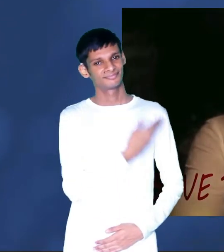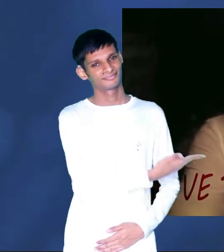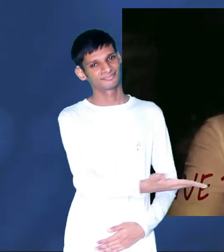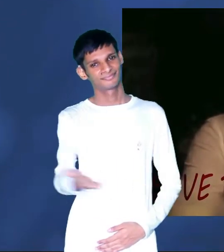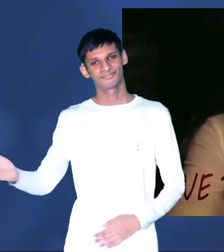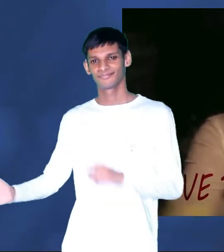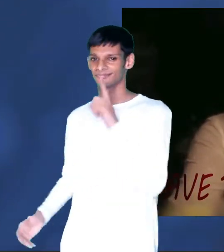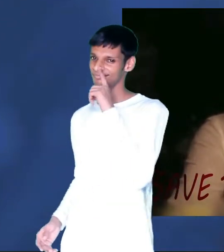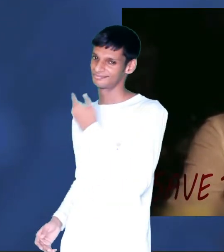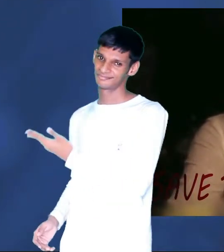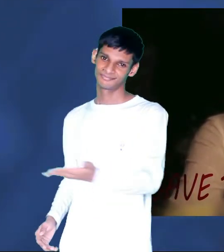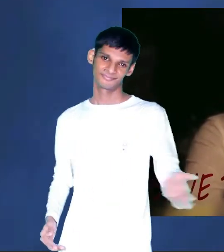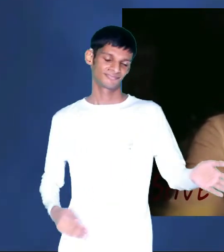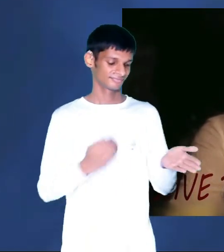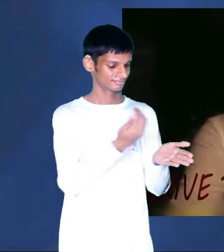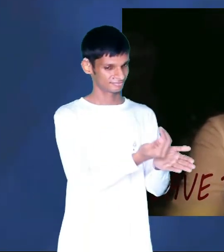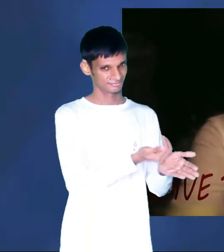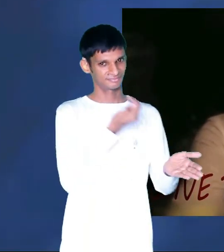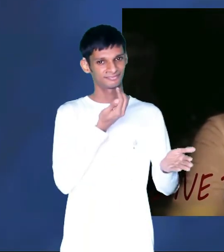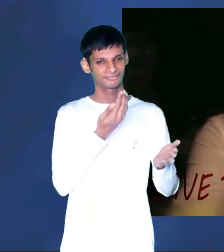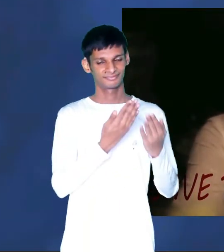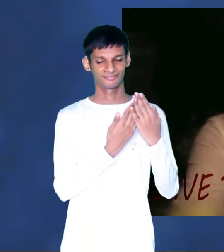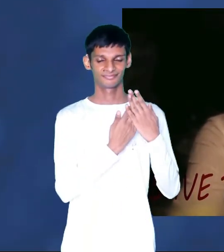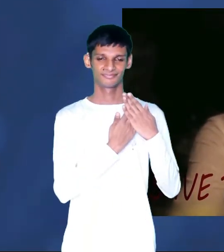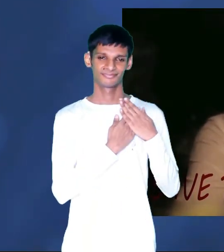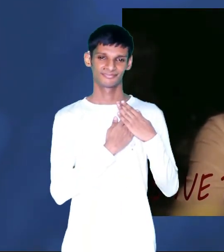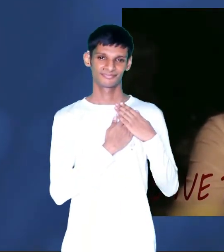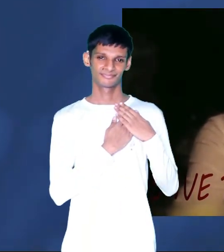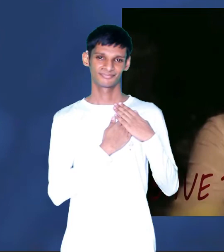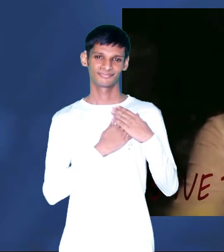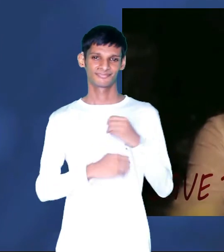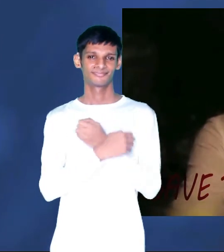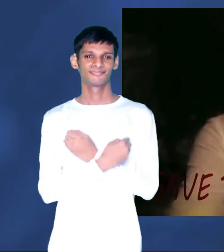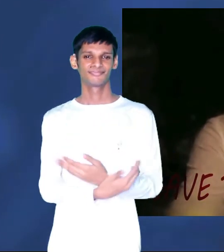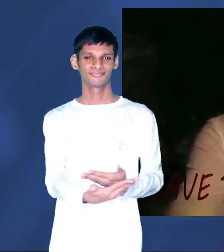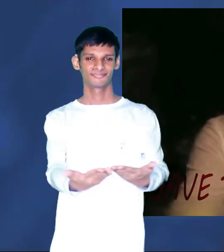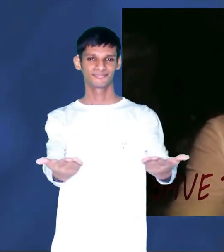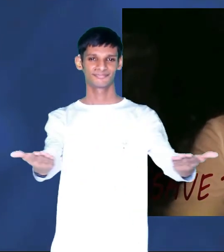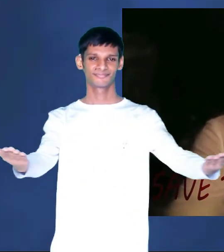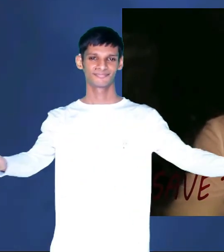बेटियाँ बेटियाँ बेटियाँ बेटियाँ।